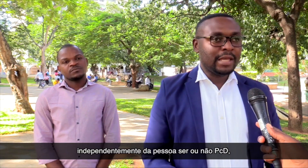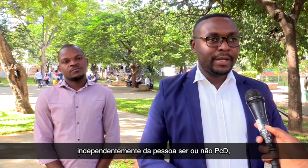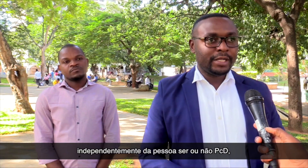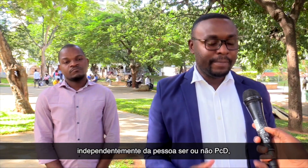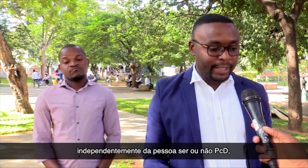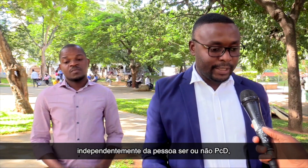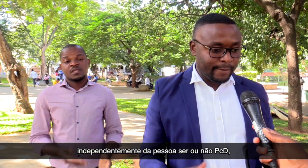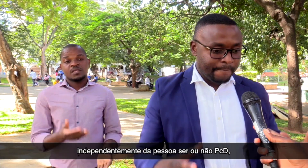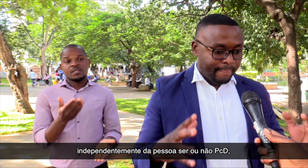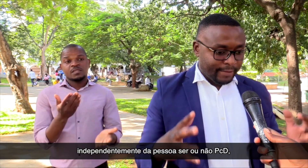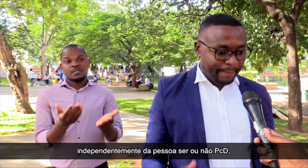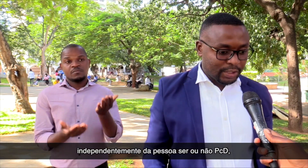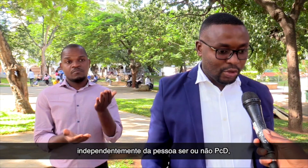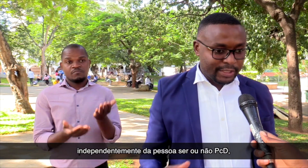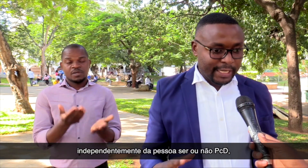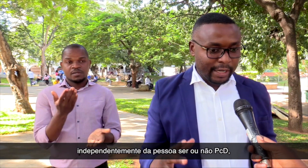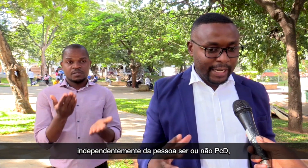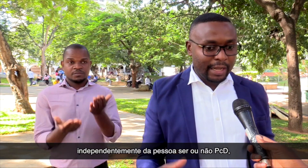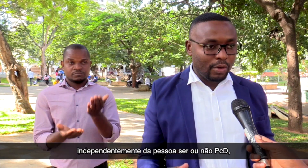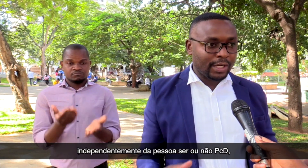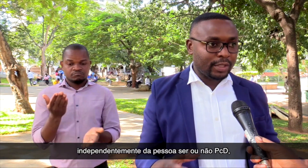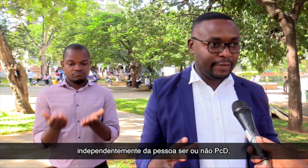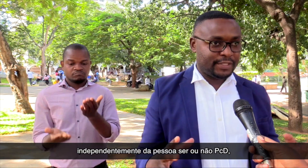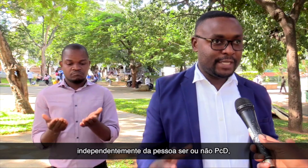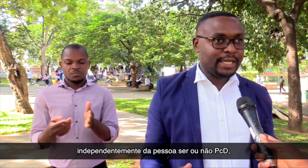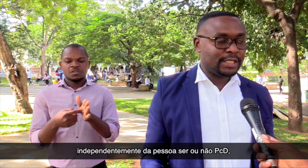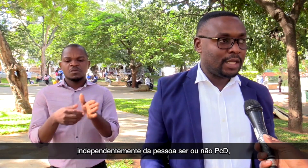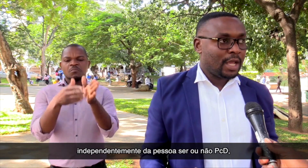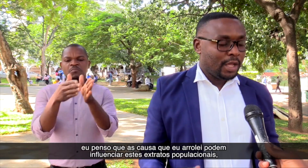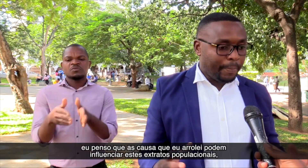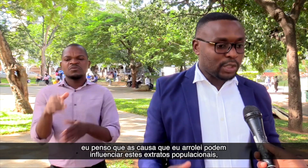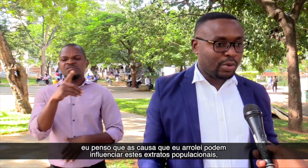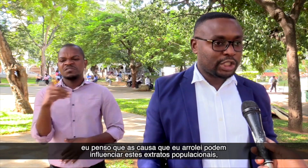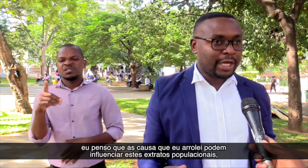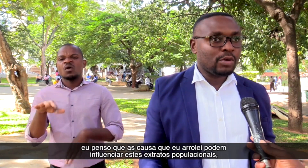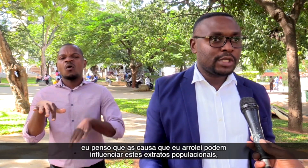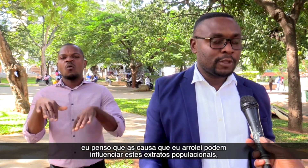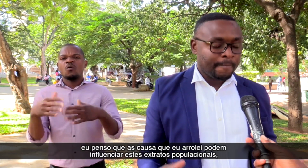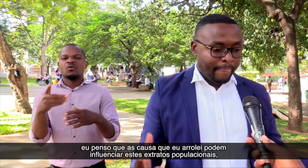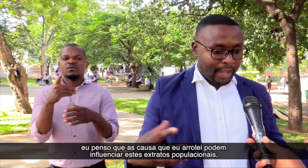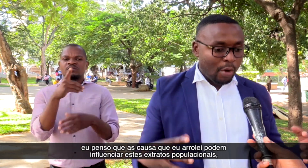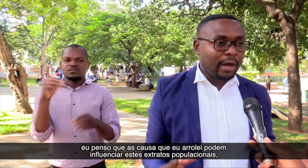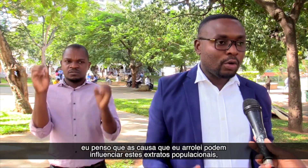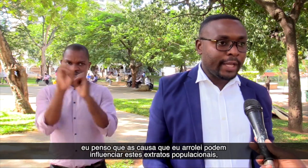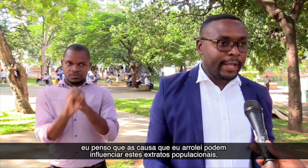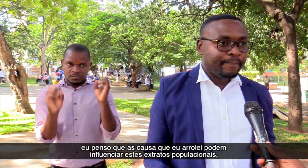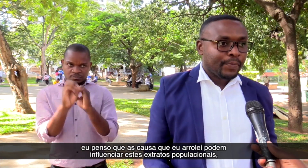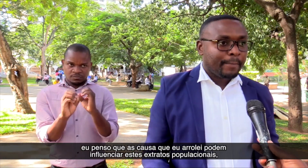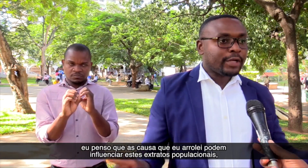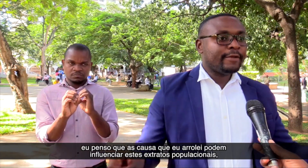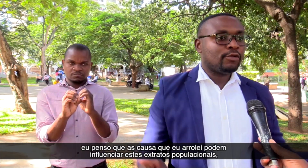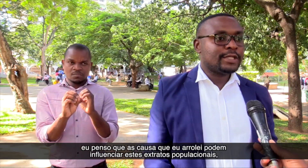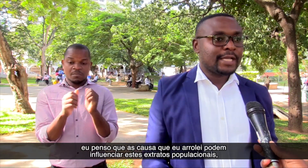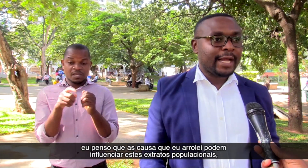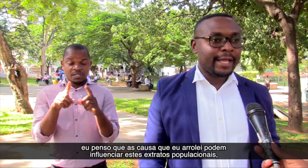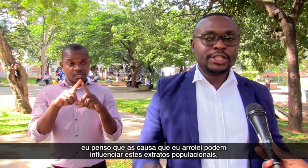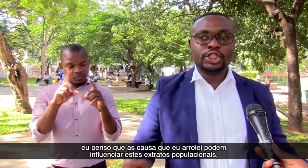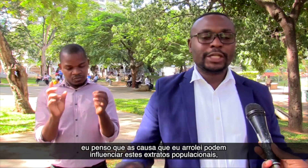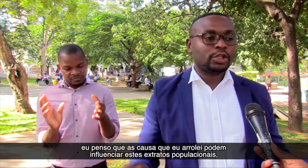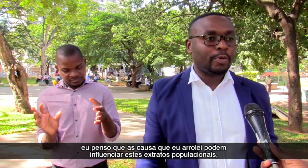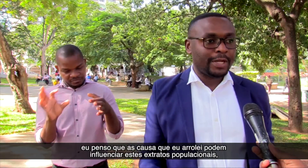Olha, independentemente da pessoa ser ela ou não deficiente, eu penso que as causas que eu arrolei podem